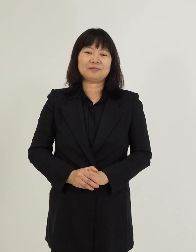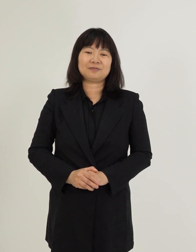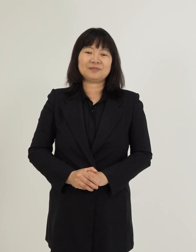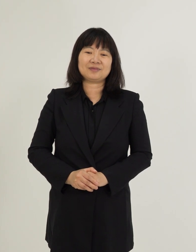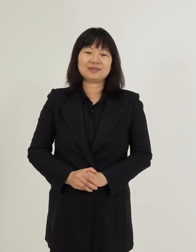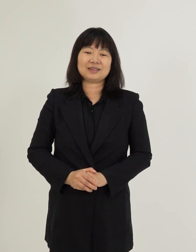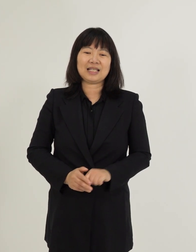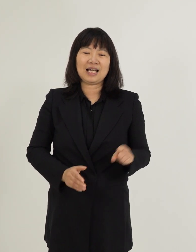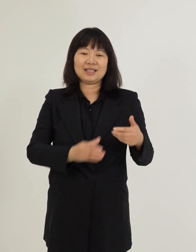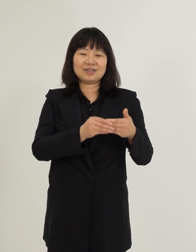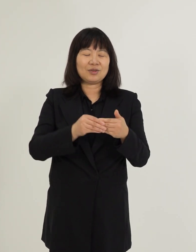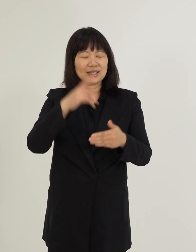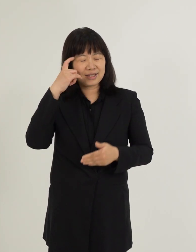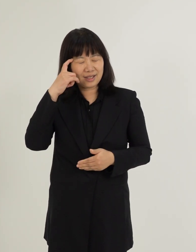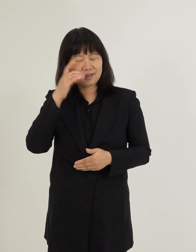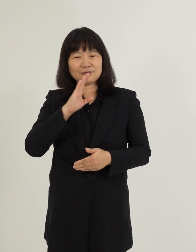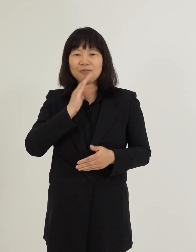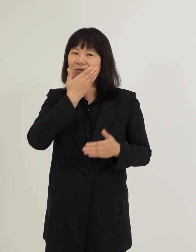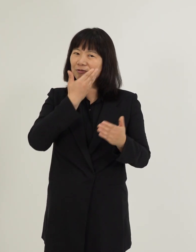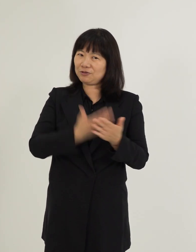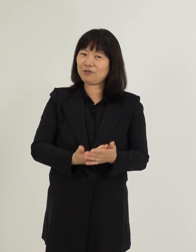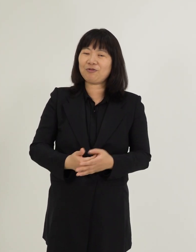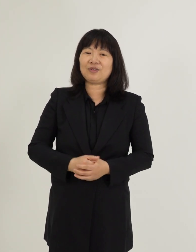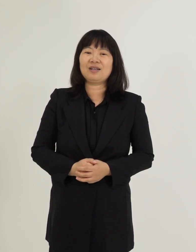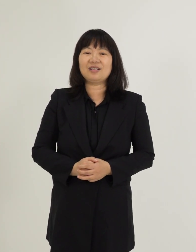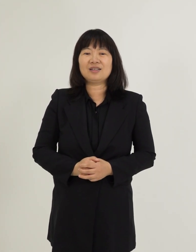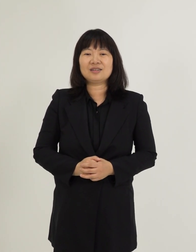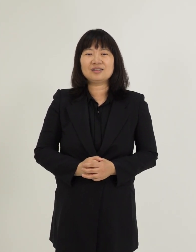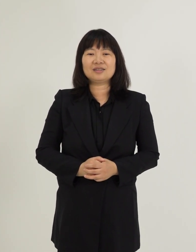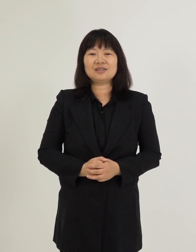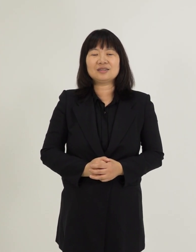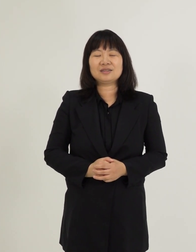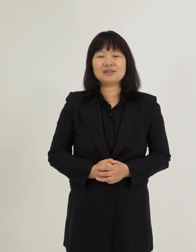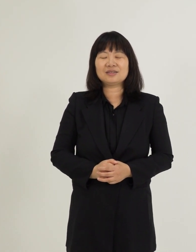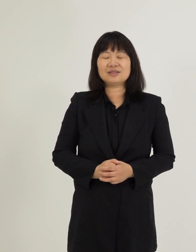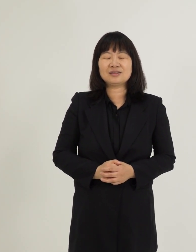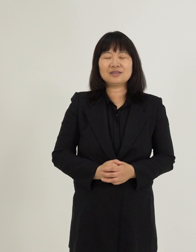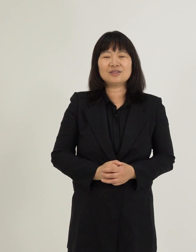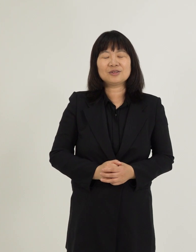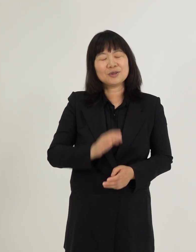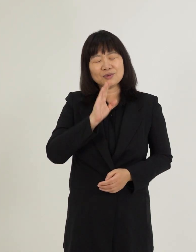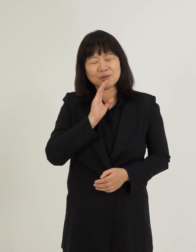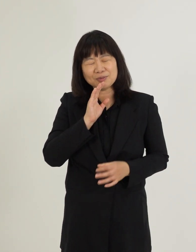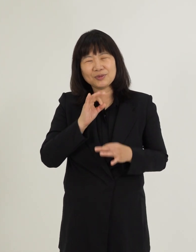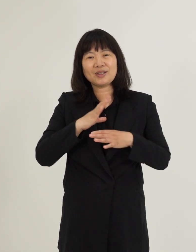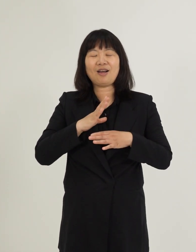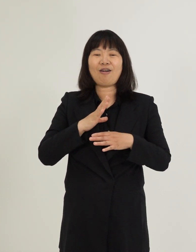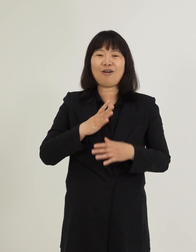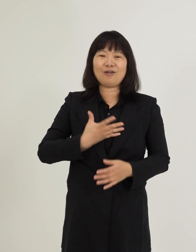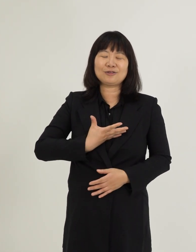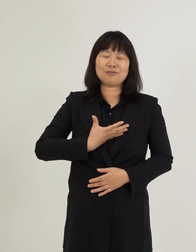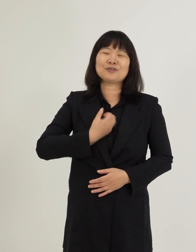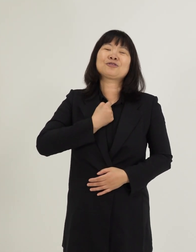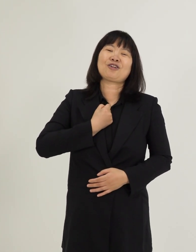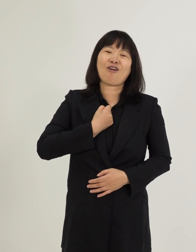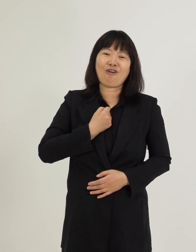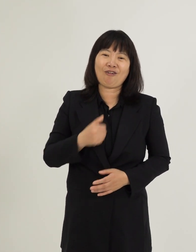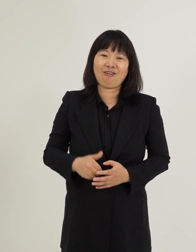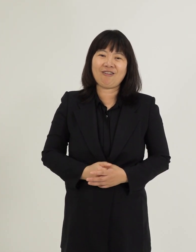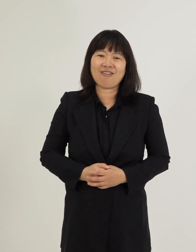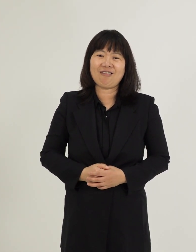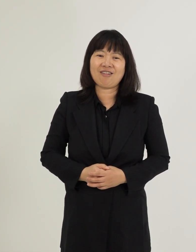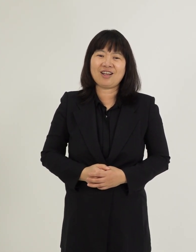그러니까 한 리더의 생각이 얼마나 중요한지 여러분 제가 깜짝 놀랐어요. 저는 굉장히 충격을 받았어요. 사실 이 학교의